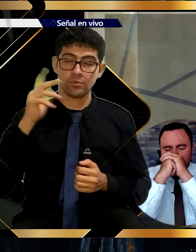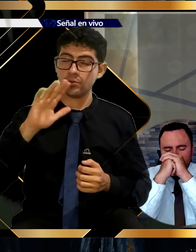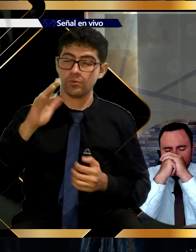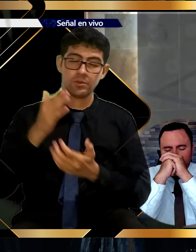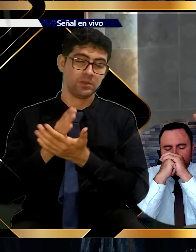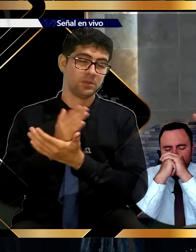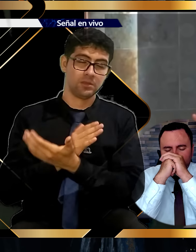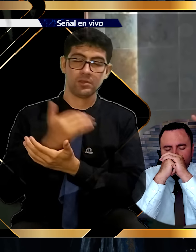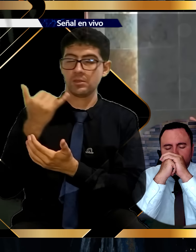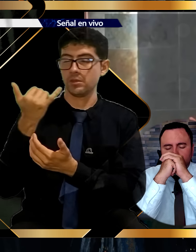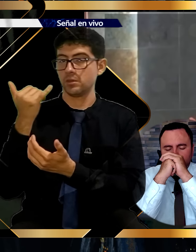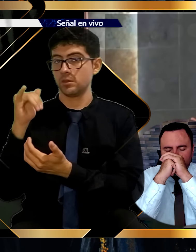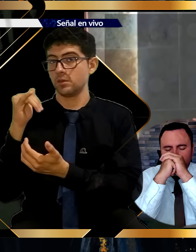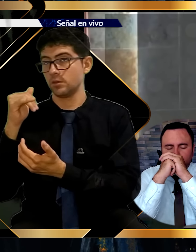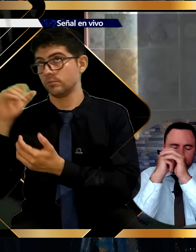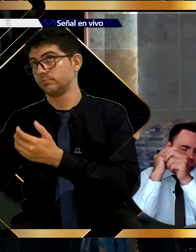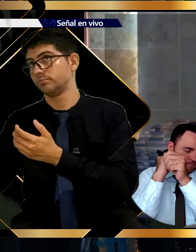Es el otro.